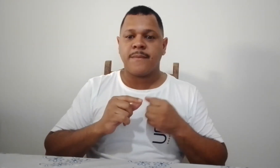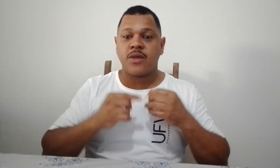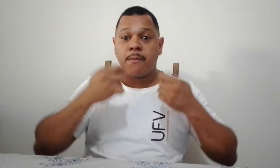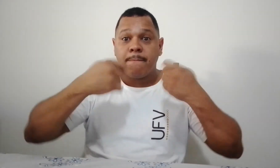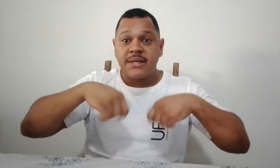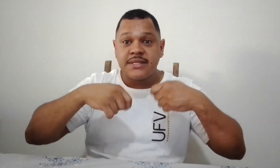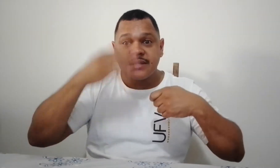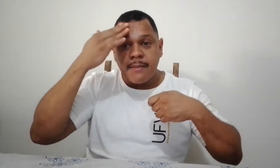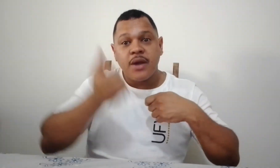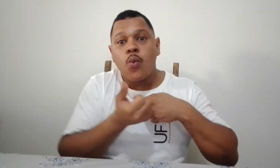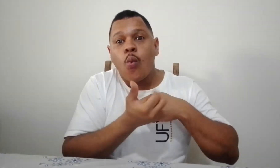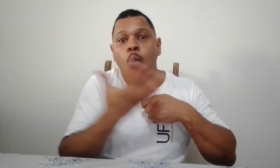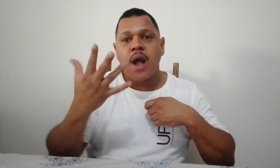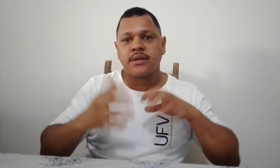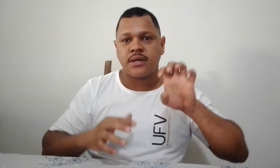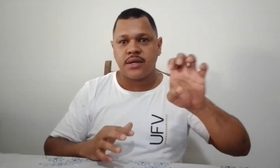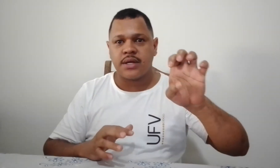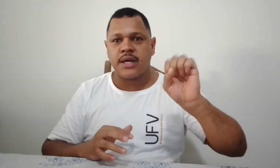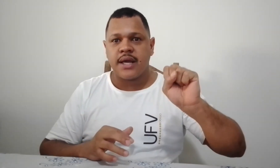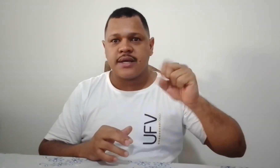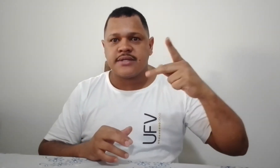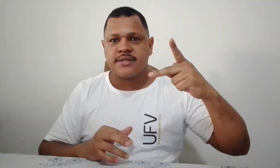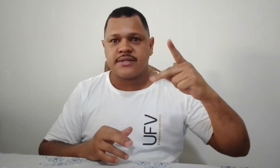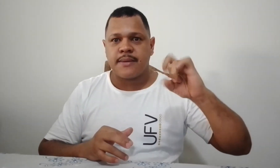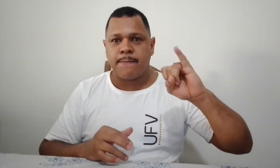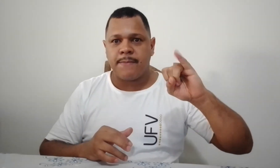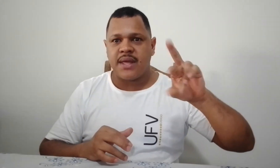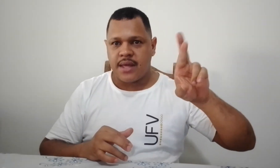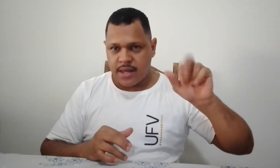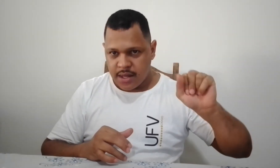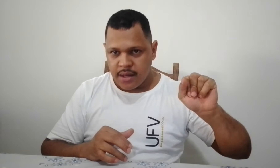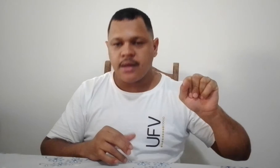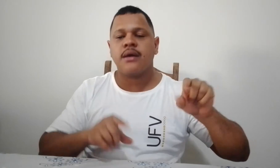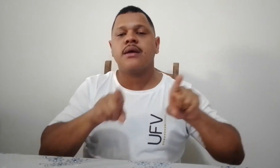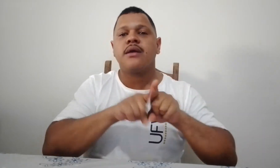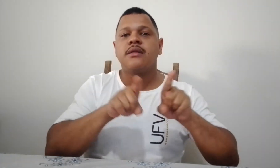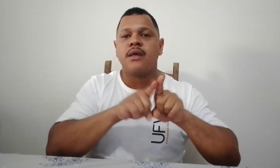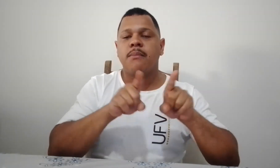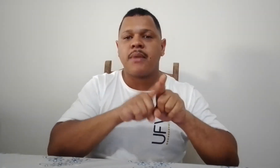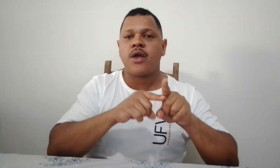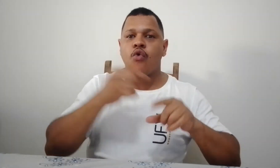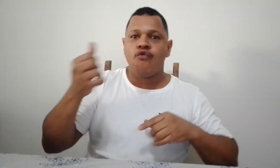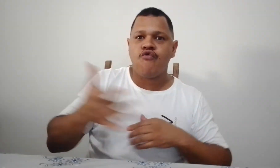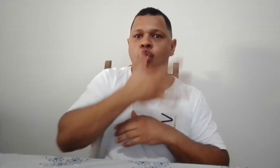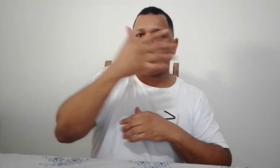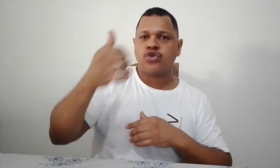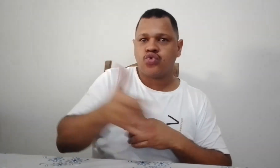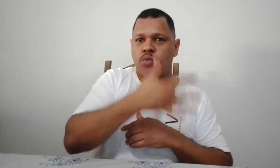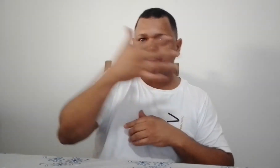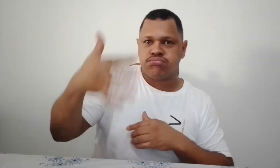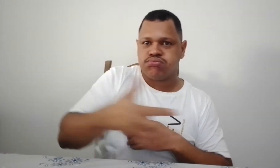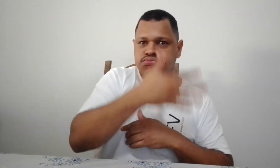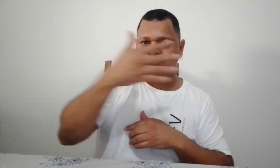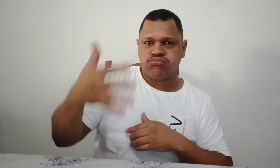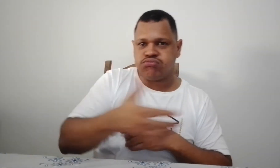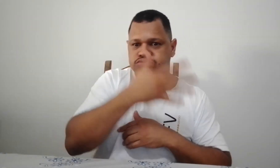do gerador e também do fluxo magnético, a variação desse fluxo. O fluxo magnético, por sua vez, ele possui